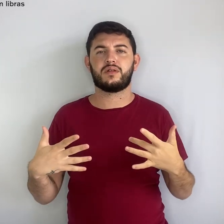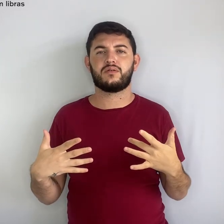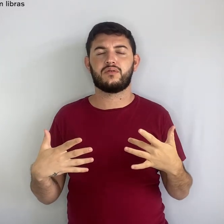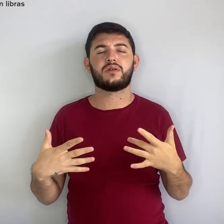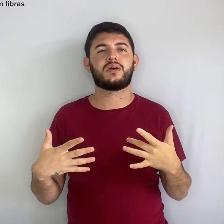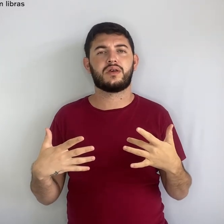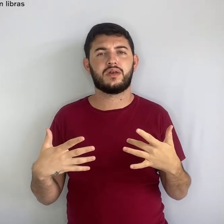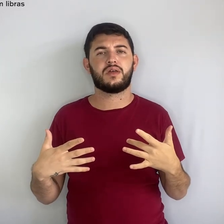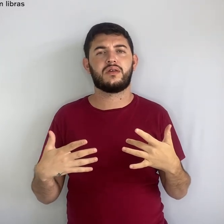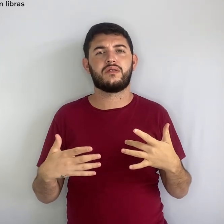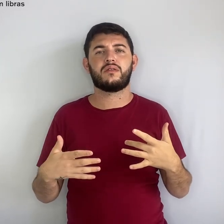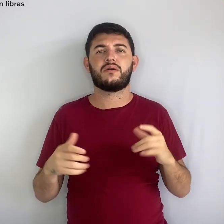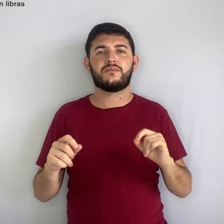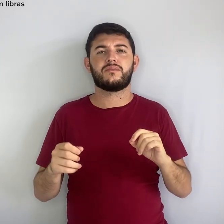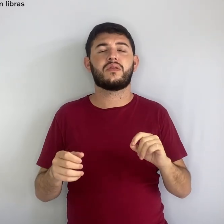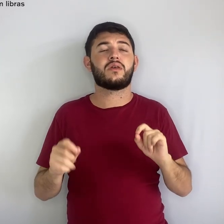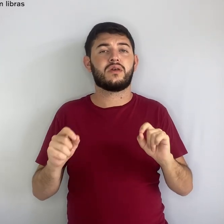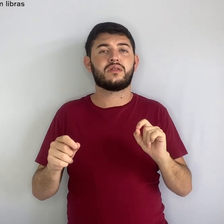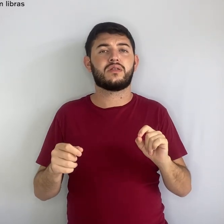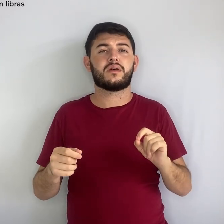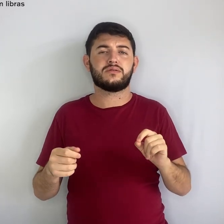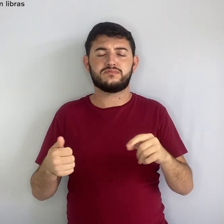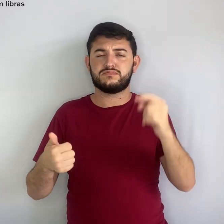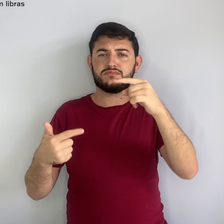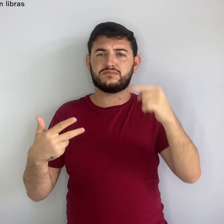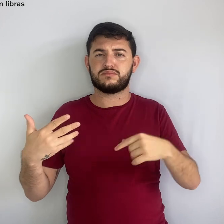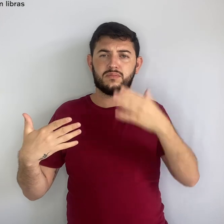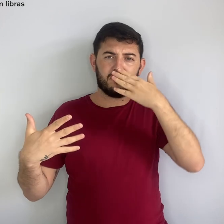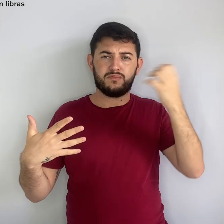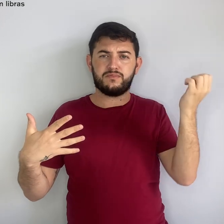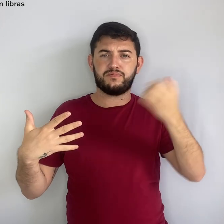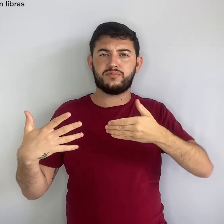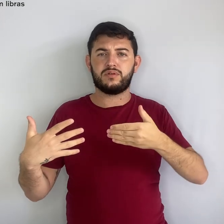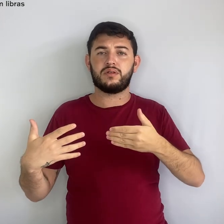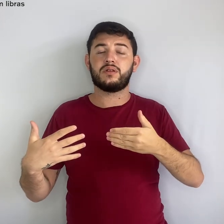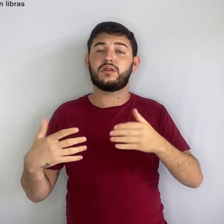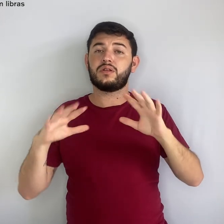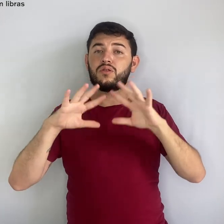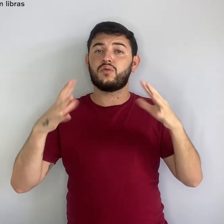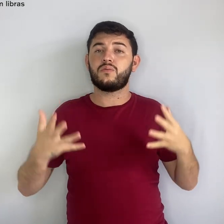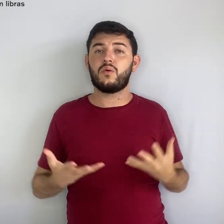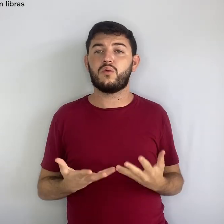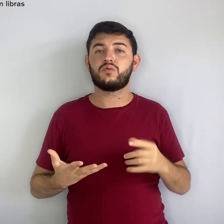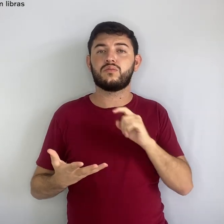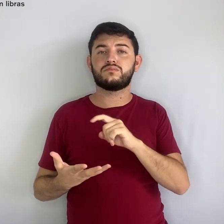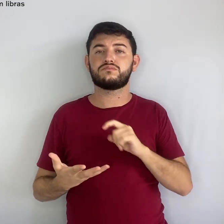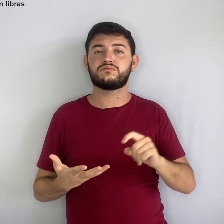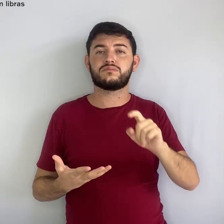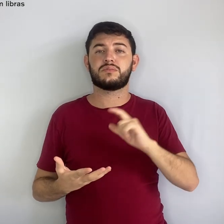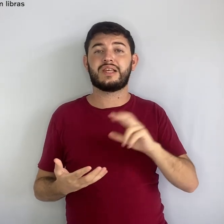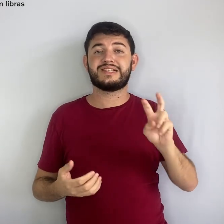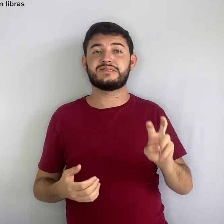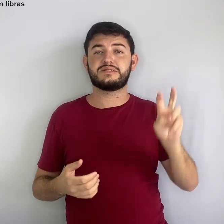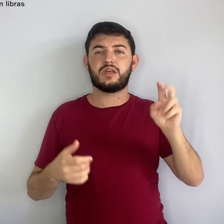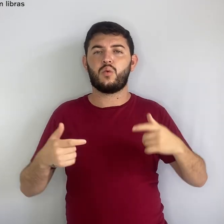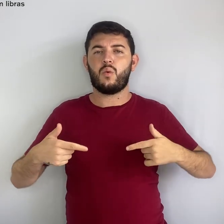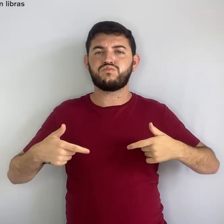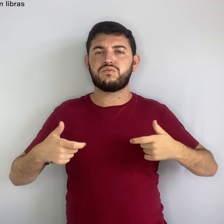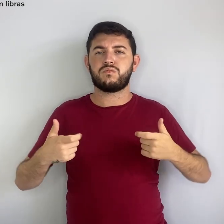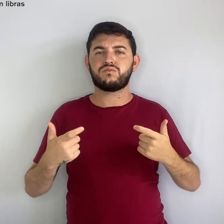as cinco guerras que acontecem no mundo neste início de ano. Um levantamento da BBC,